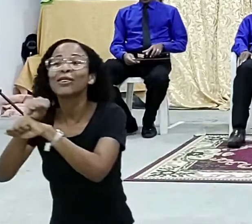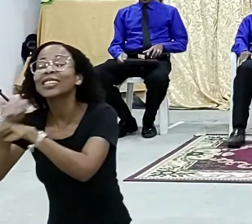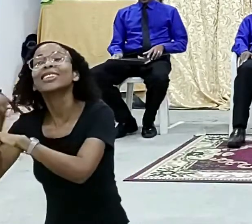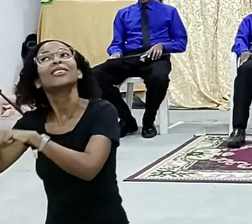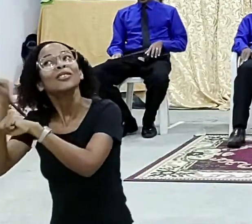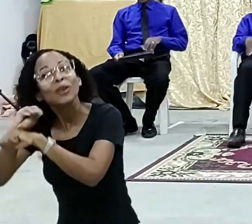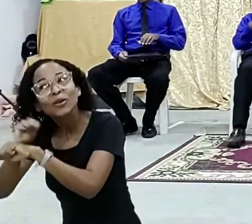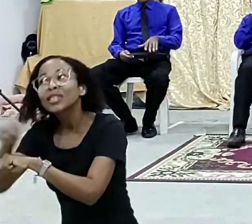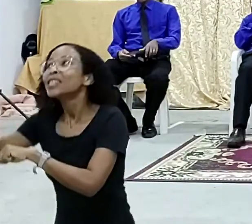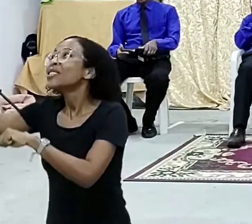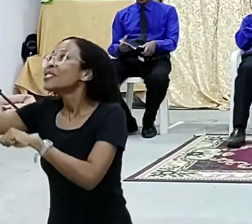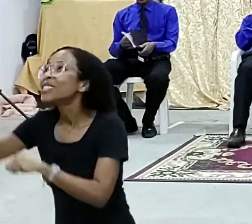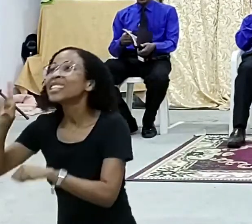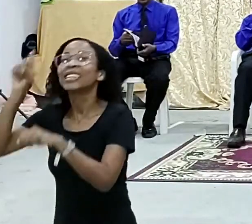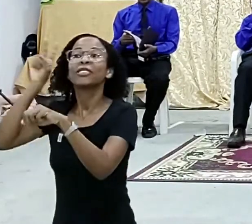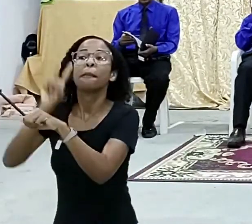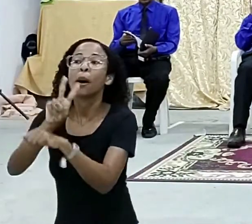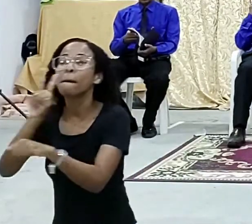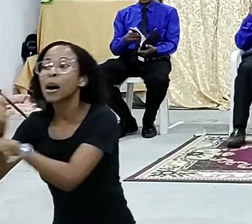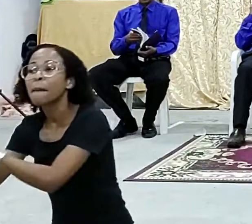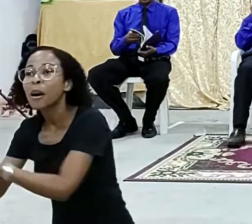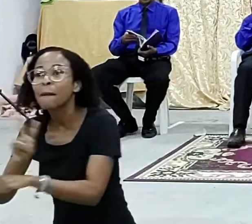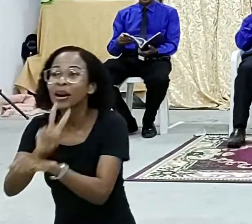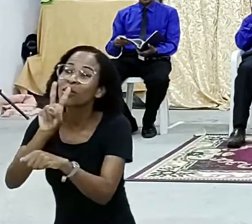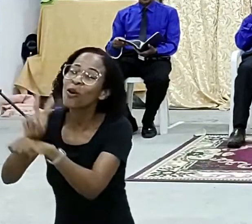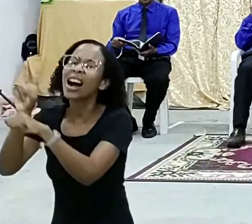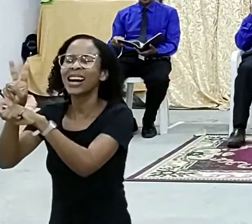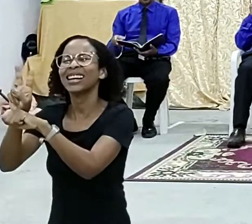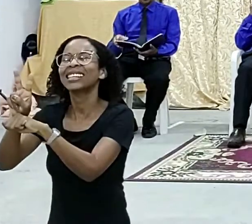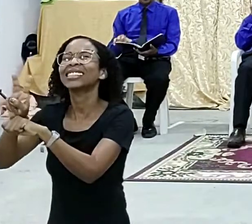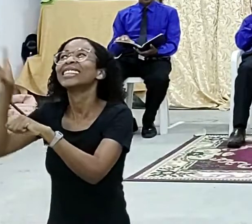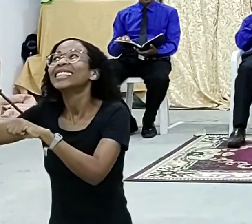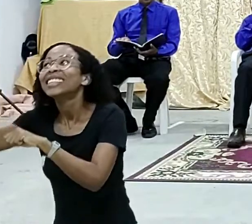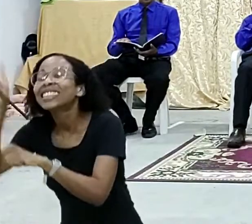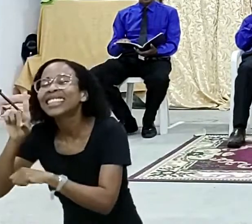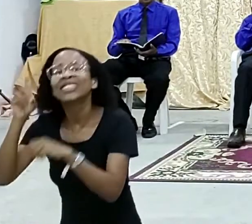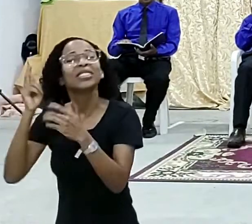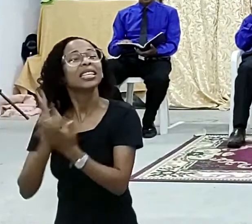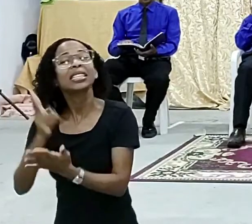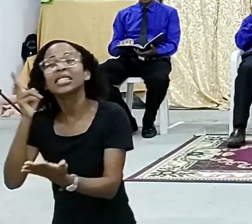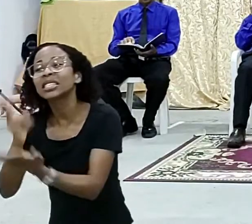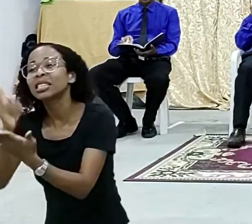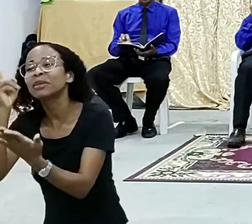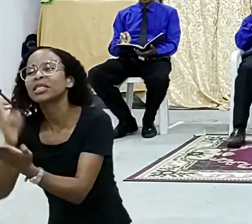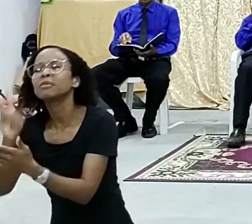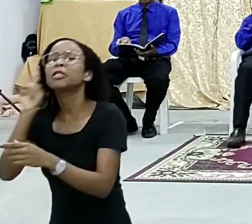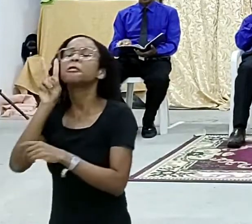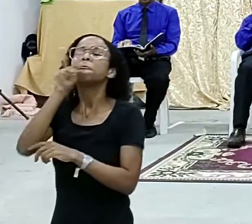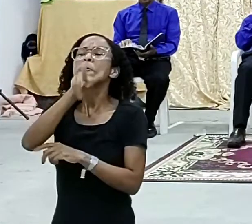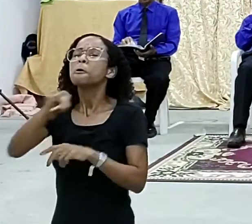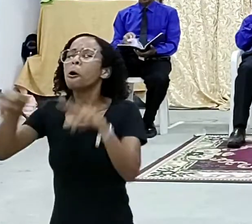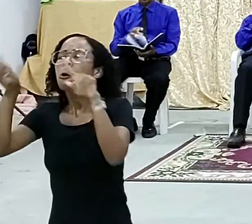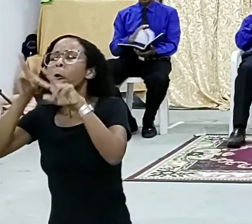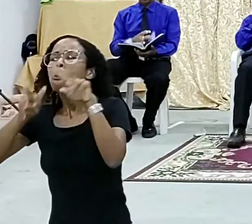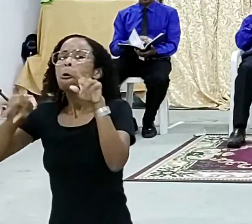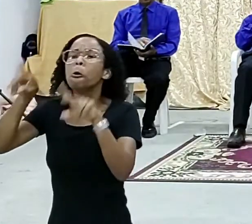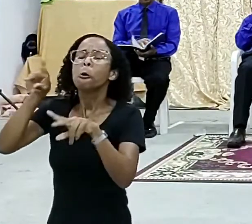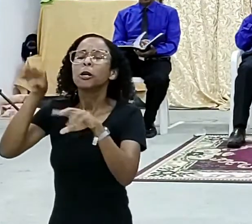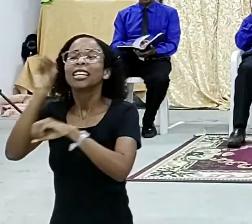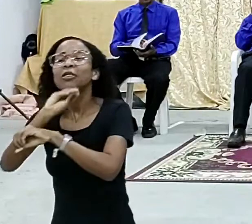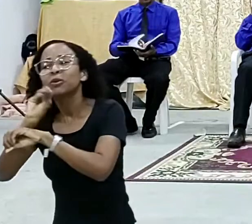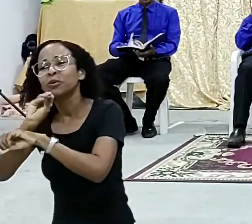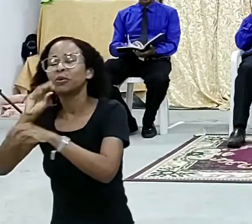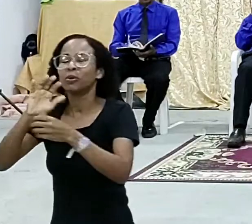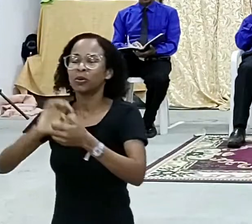porque Deus, ele guarda as ovelhas que é do Senhor. Aleluia, glória a Deus. E o que eu tenho